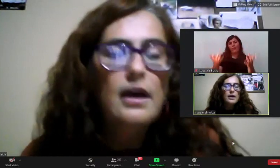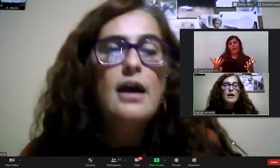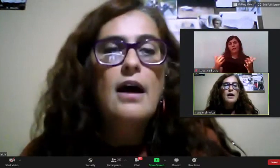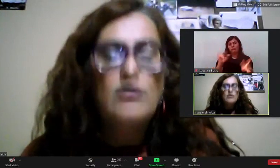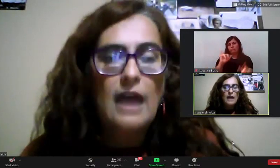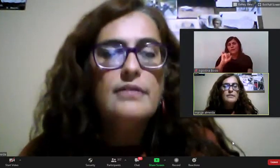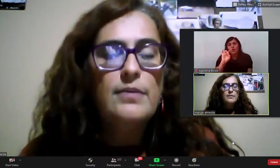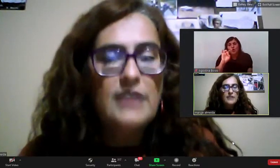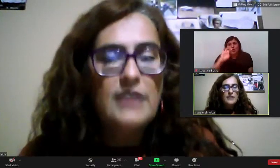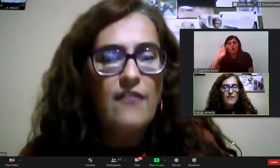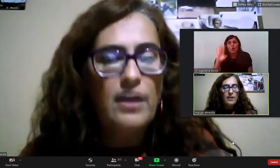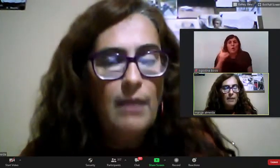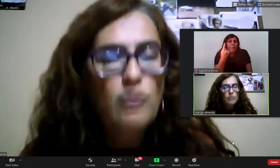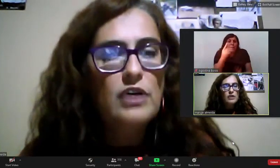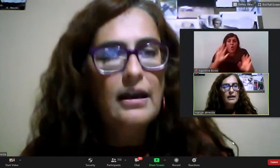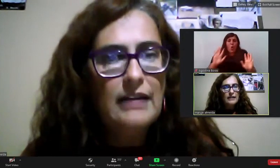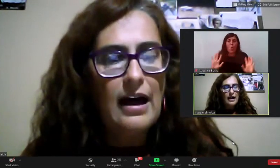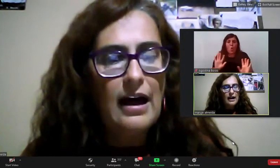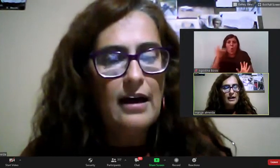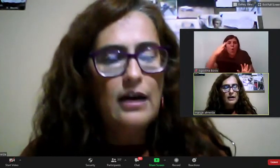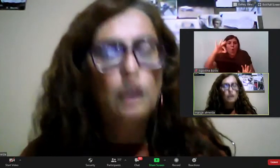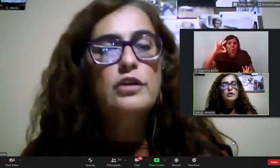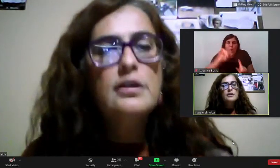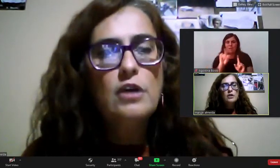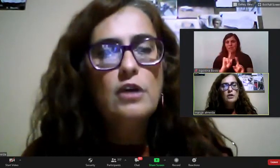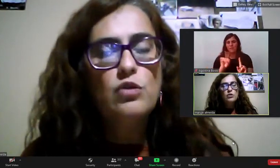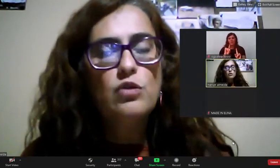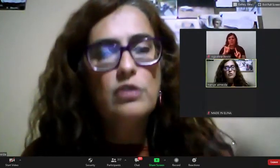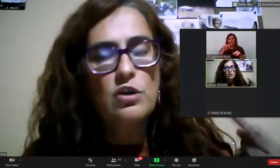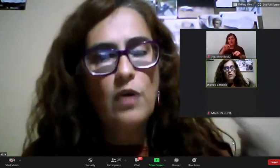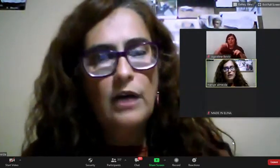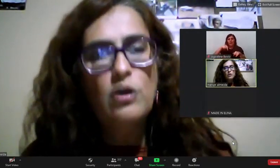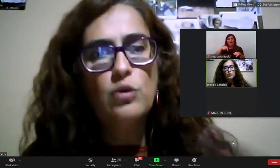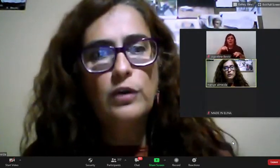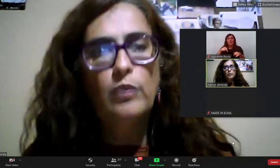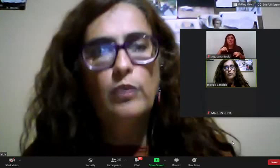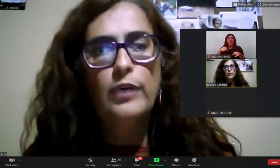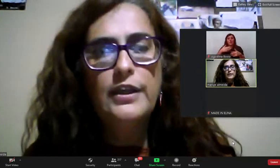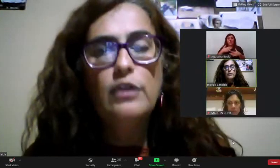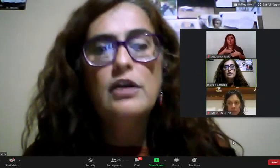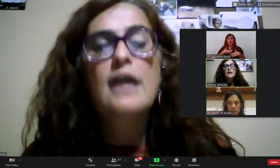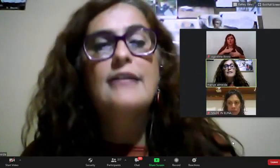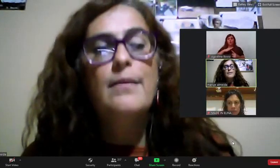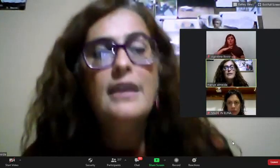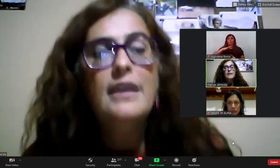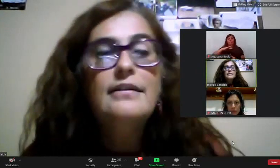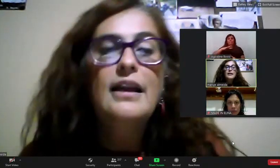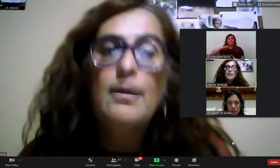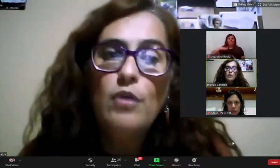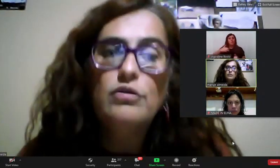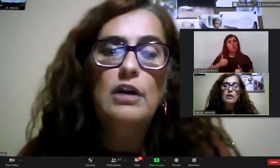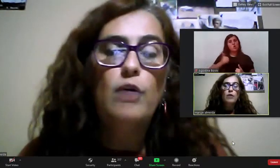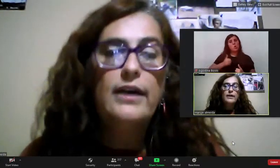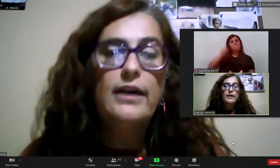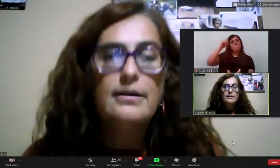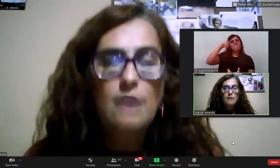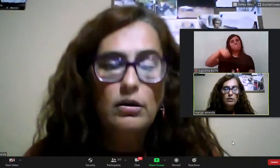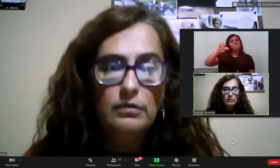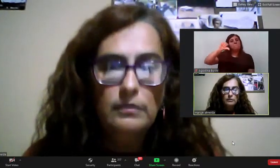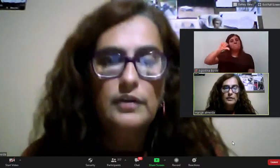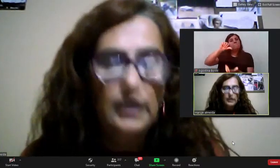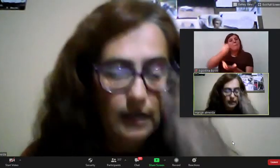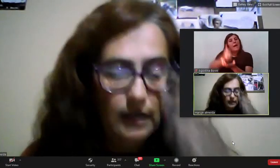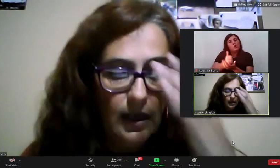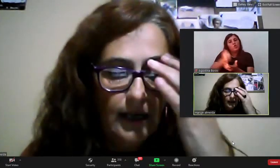¿sí? O sea, si afirmamos esta condición de ciudadanos y sujetos políticos, también tenemos la